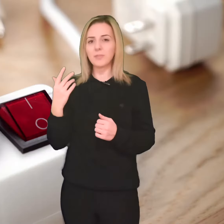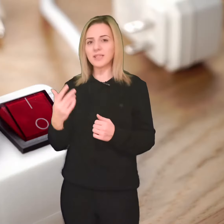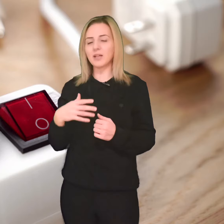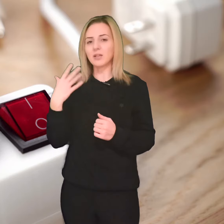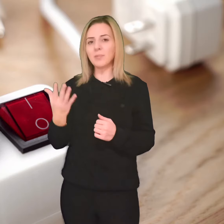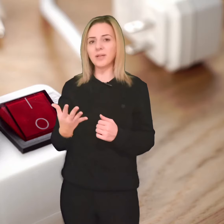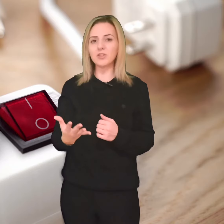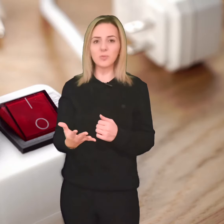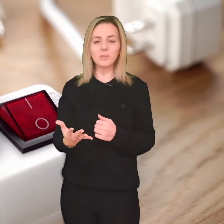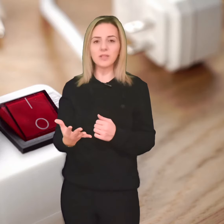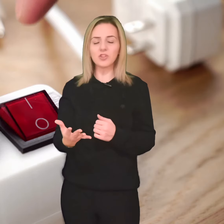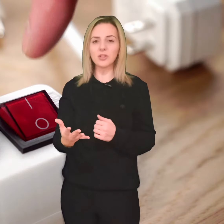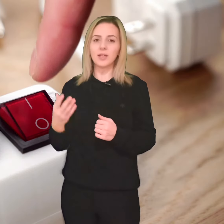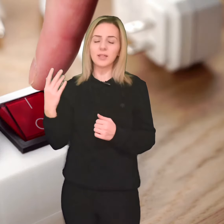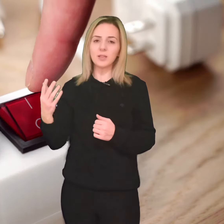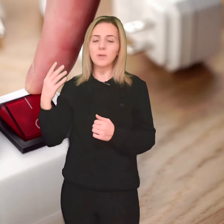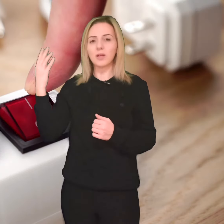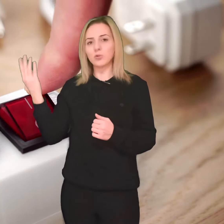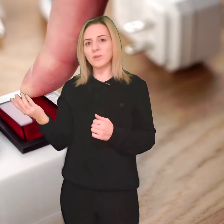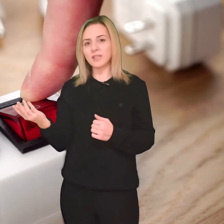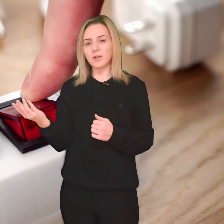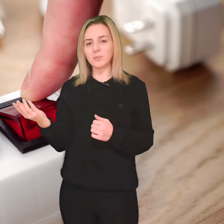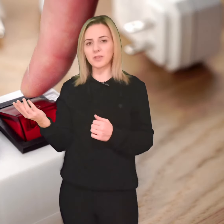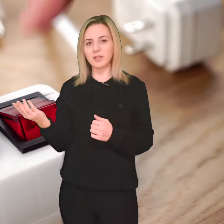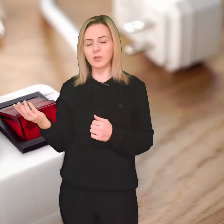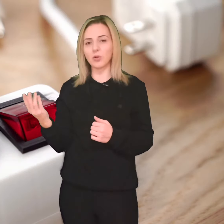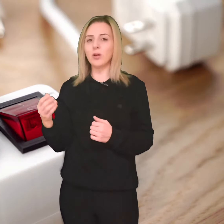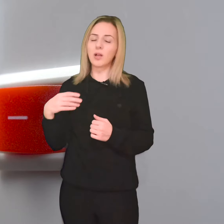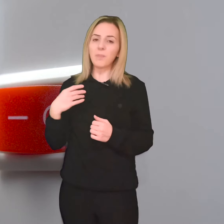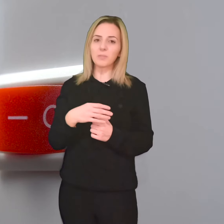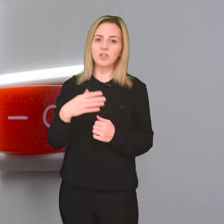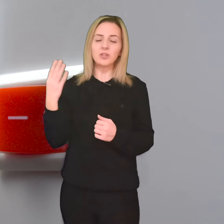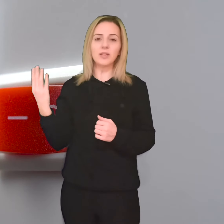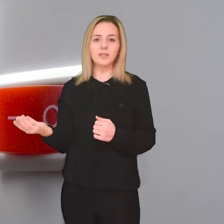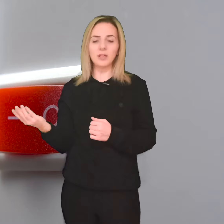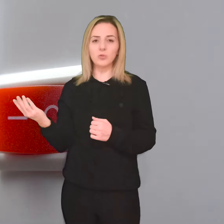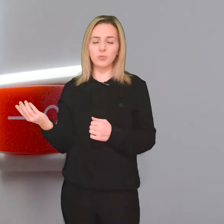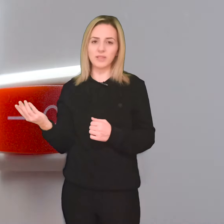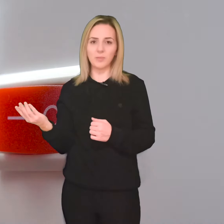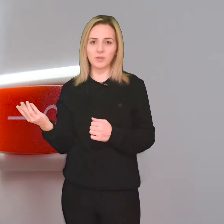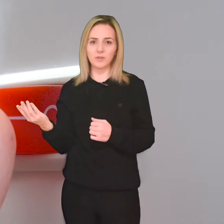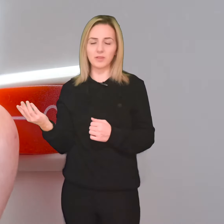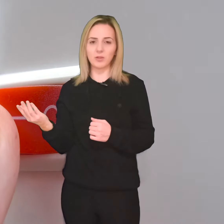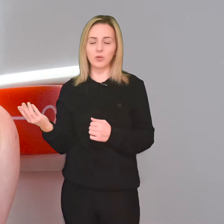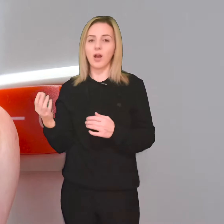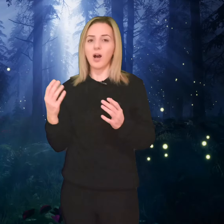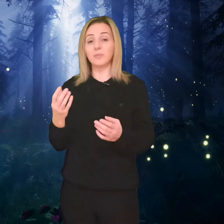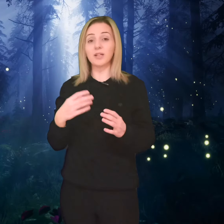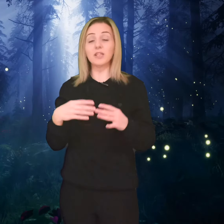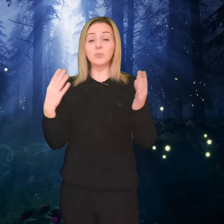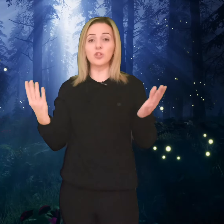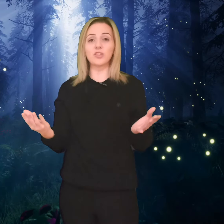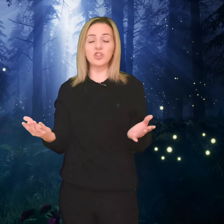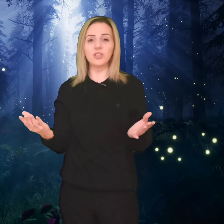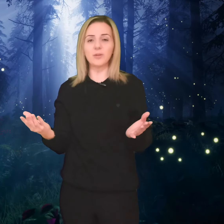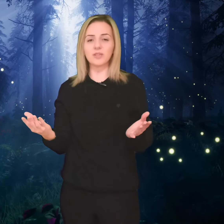vardır. Mesela lambayı açabilmeniz için gidip düğmesine basmanız gerekiyor. Kapatmak için yine düğmesine basmanız gerekiyor. Ama bir